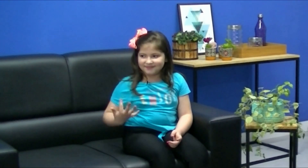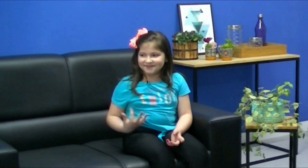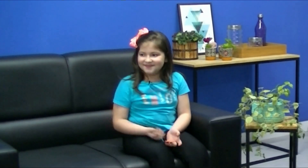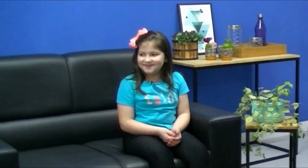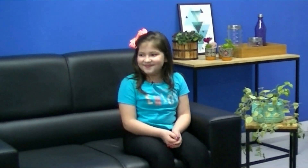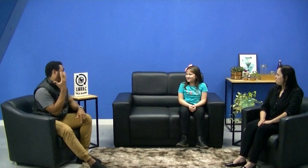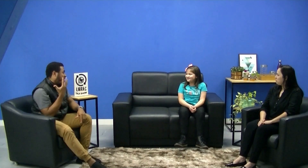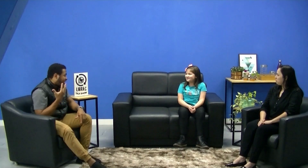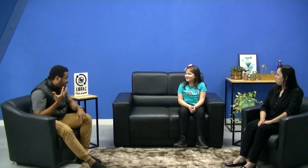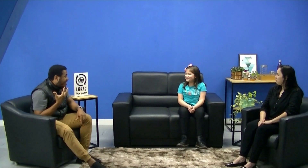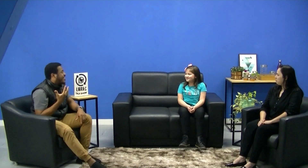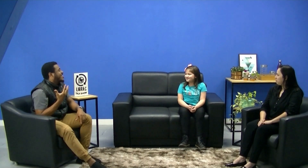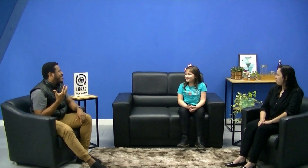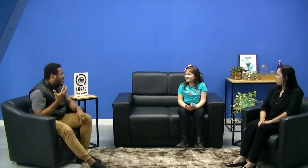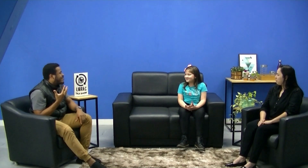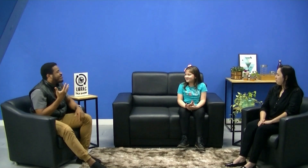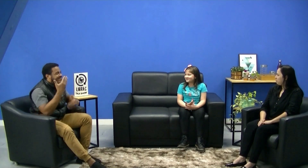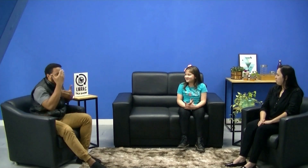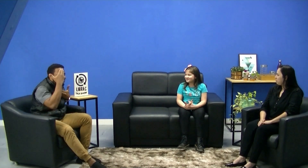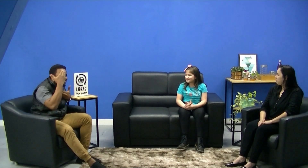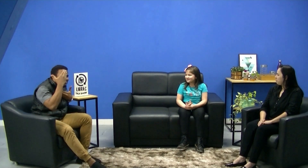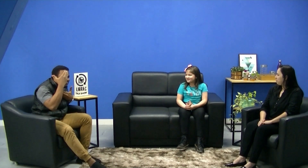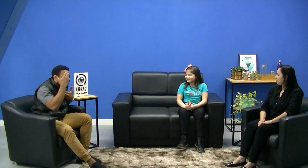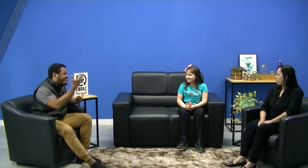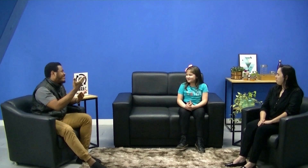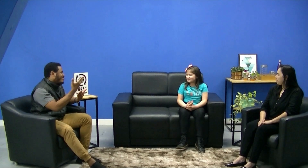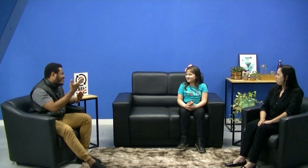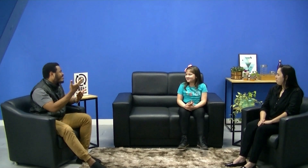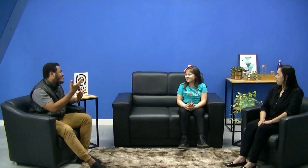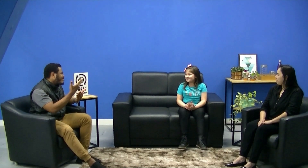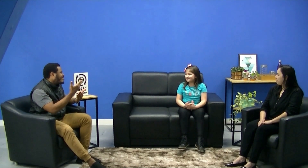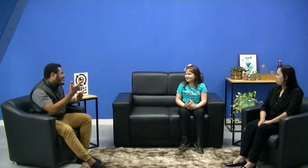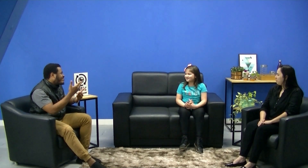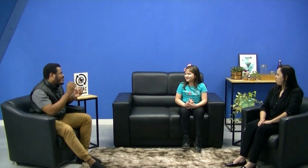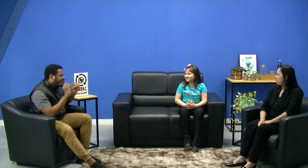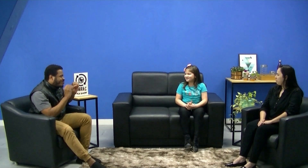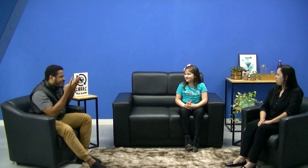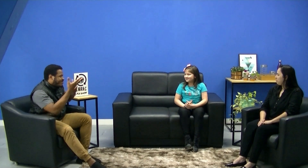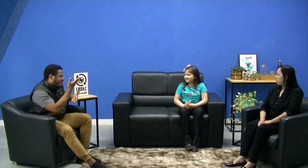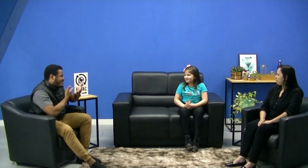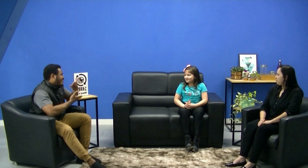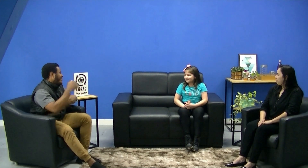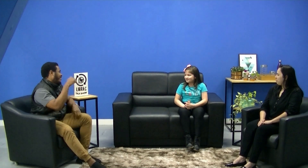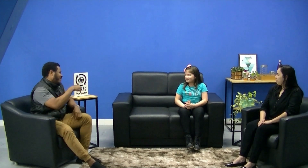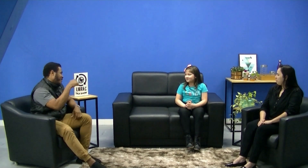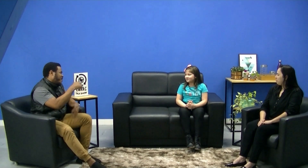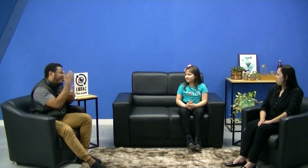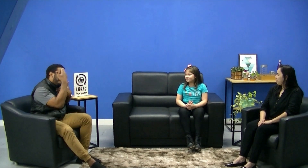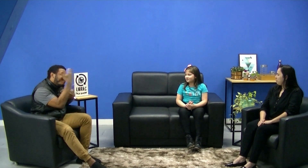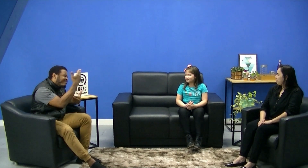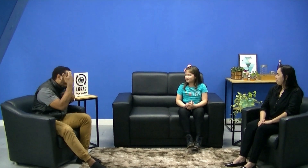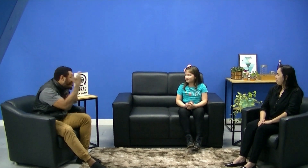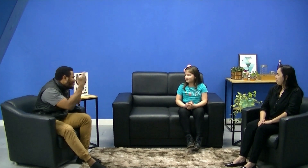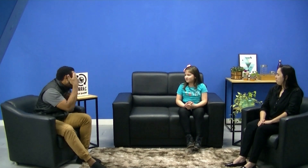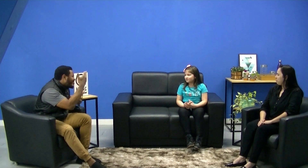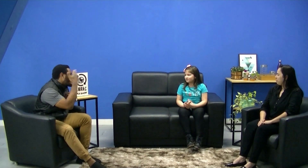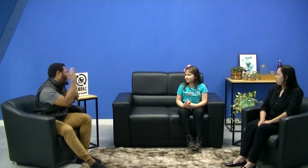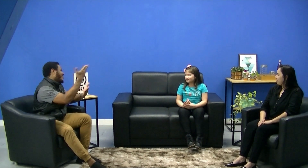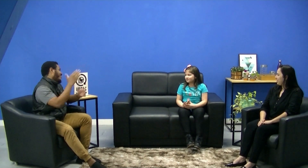Assim. Ah, entendi. Muito obrigado, viu, por você ter participado do Libras Talk Show.